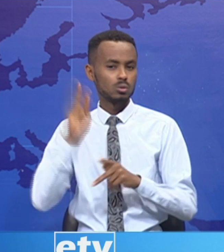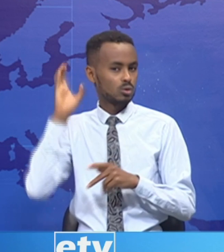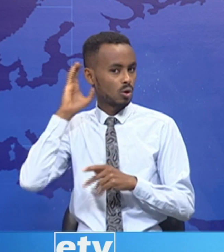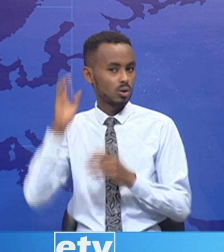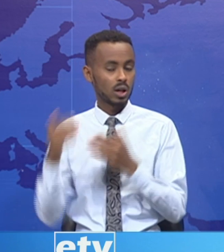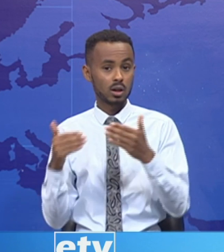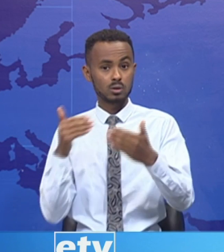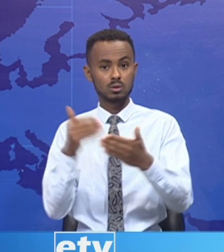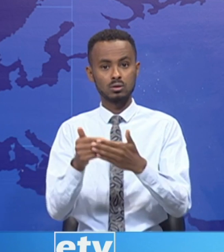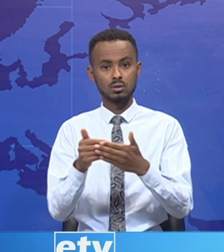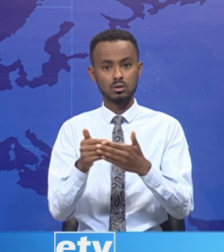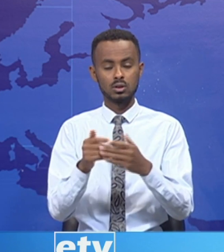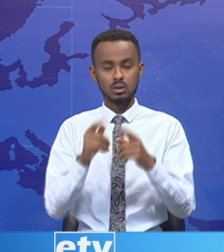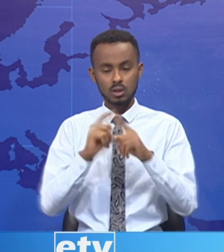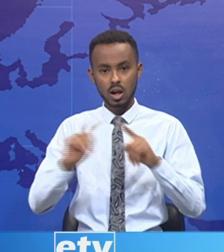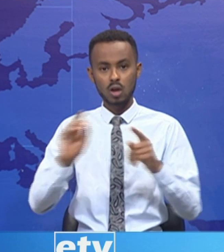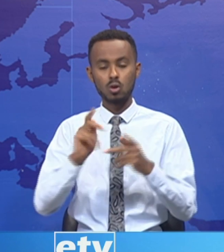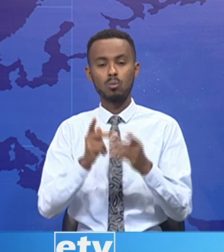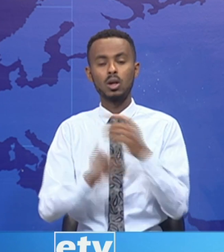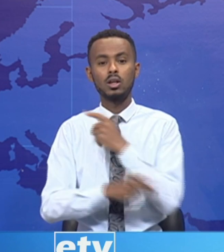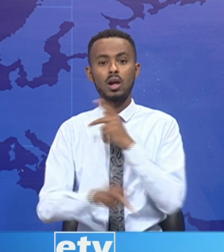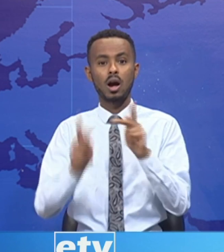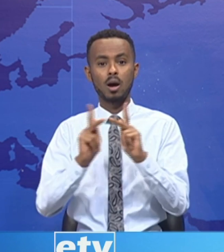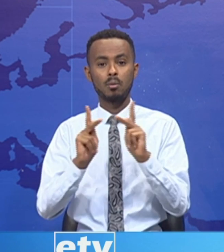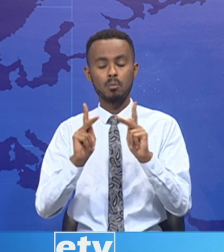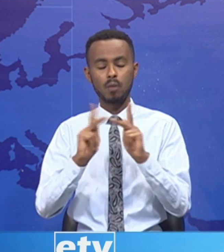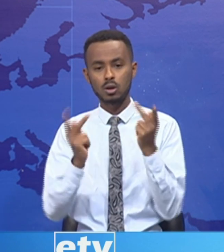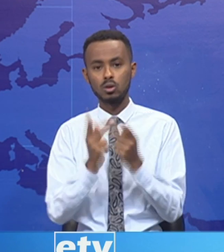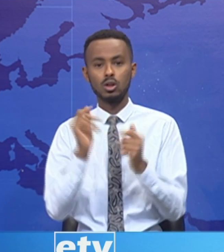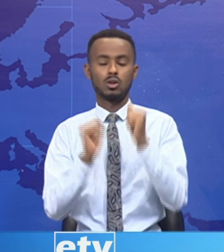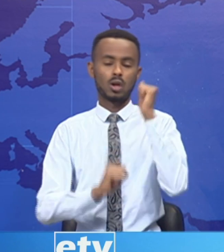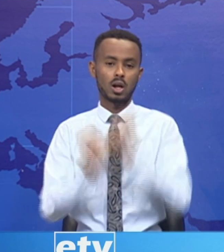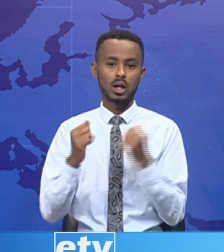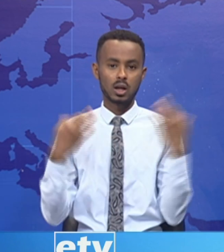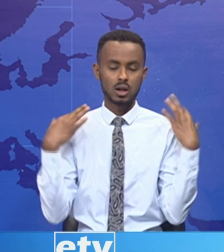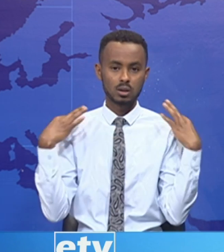ነው። የተለያዩ የፖለቲካ ፓርቲዎች፣ ተወዳዳሪ ግለሰቦች